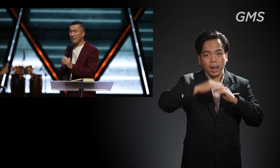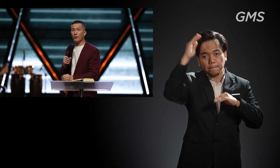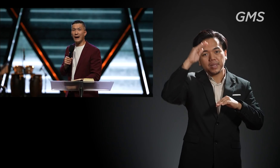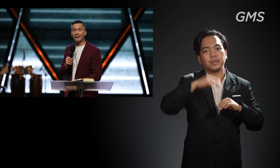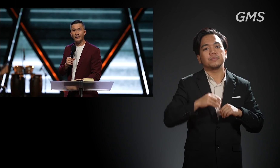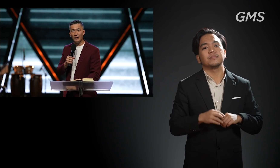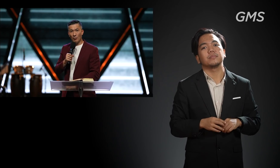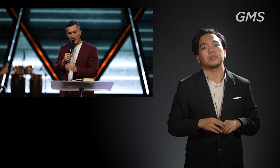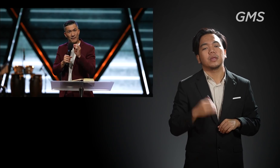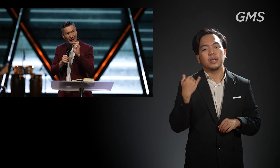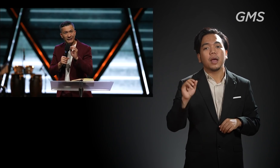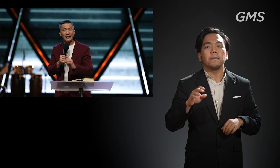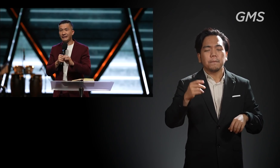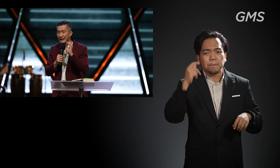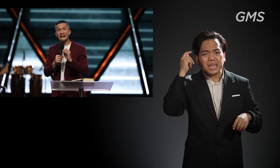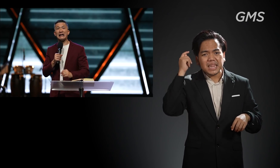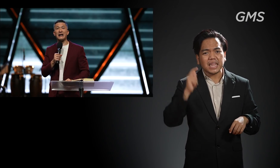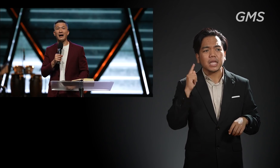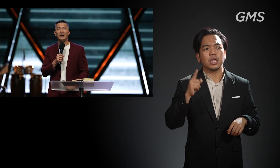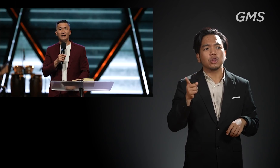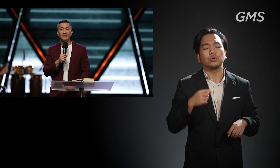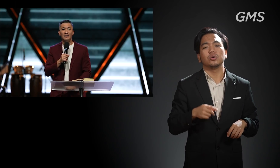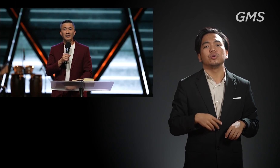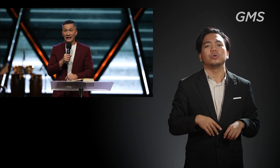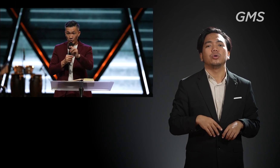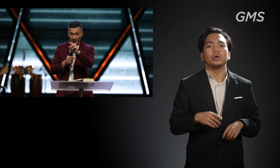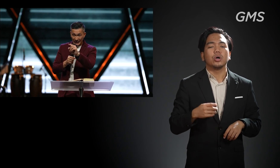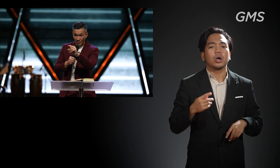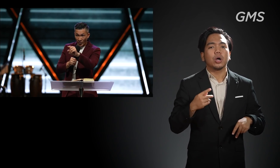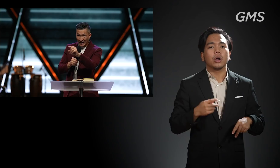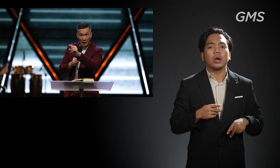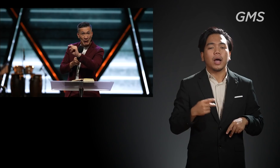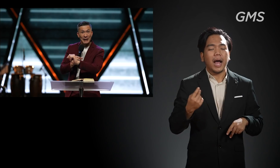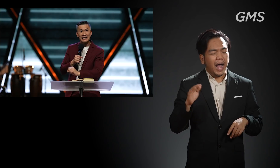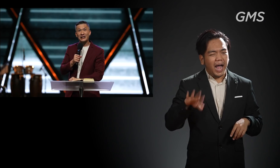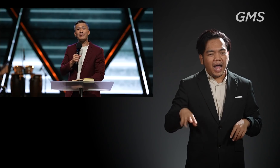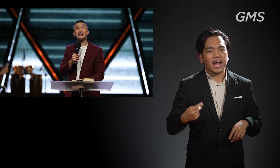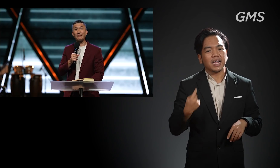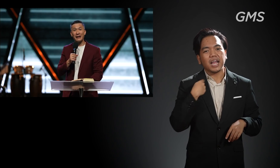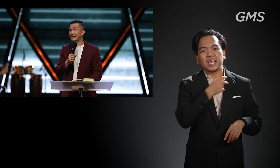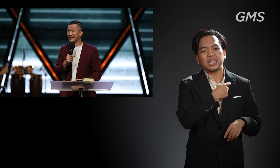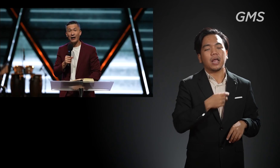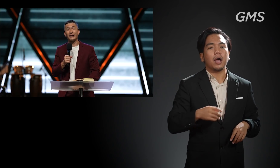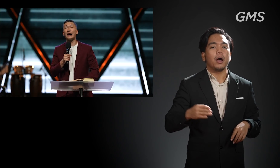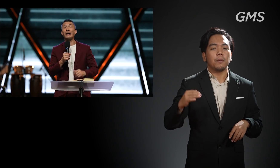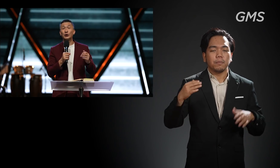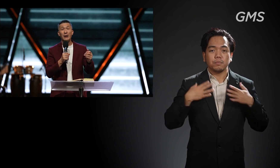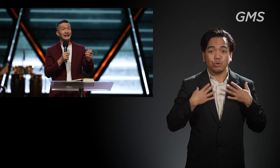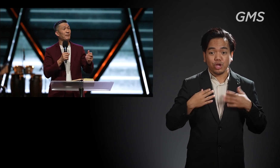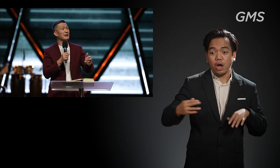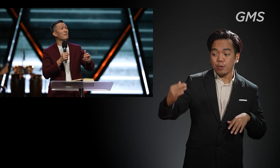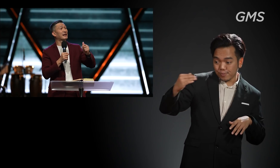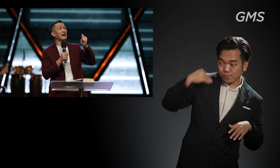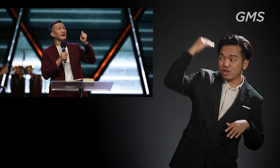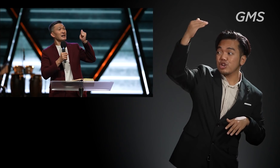punya kemampuan, punya bakat talenta yang diasah. Itu sendiri modal luar biasa untuk masa depan jikalau kita orang tua